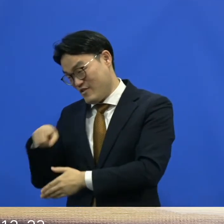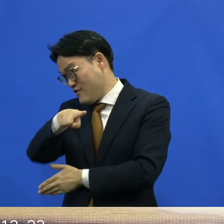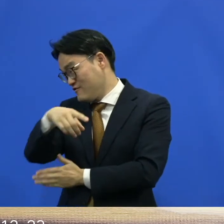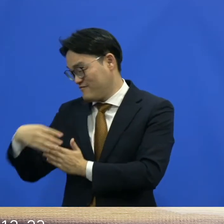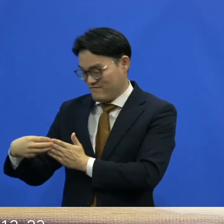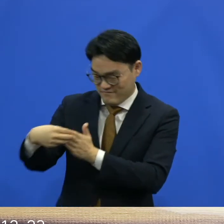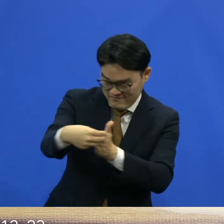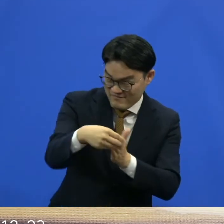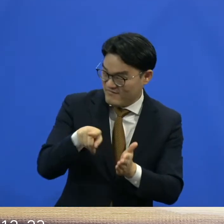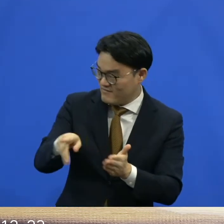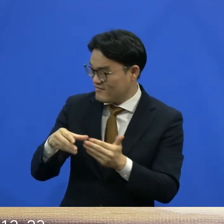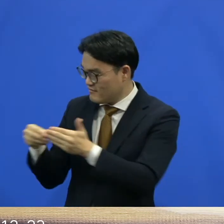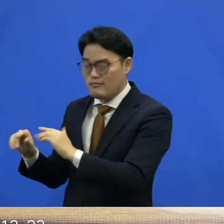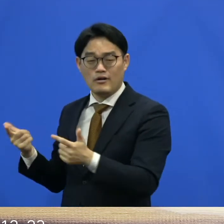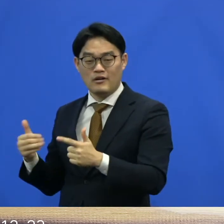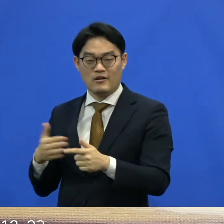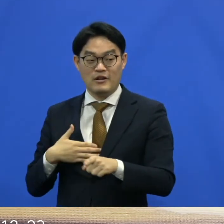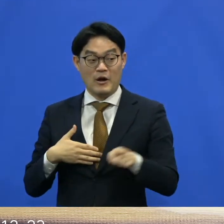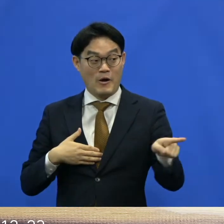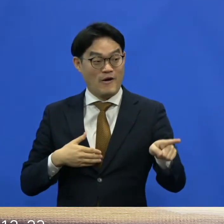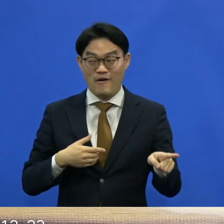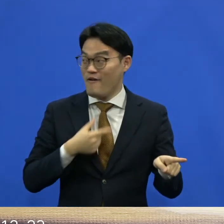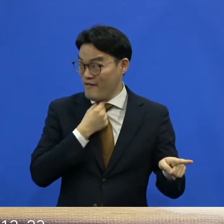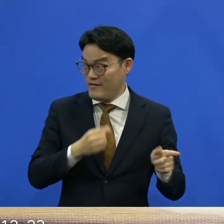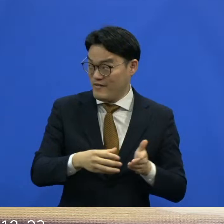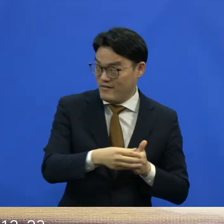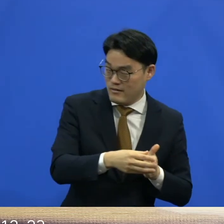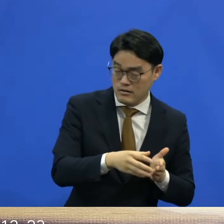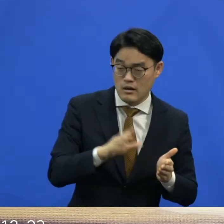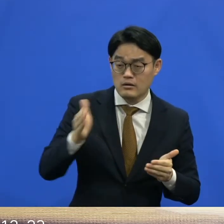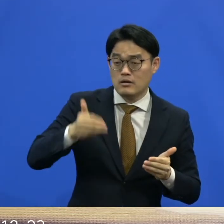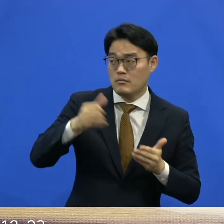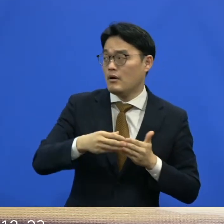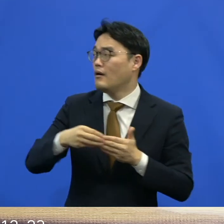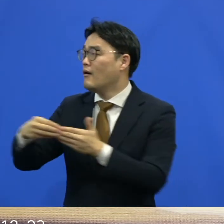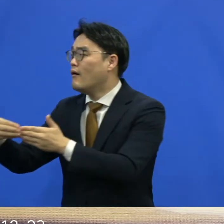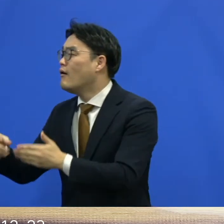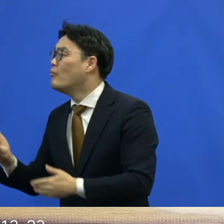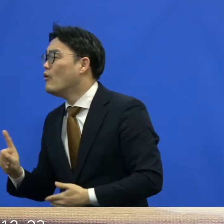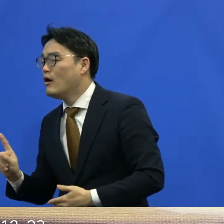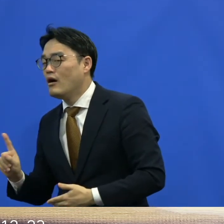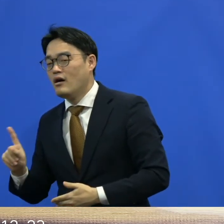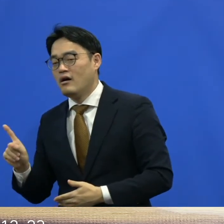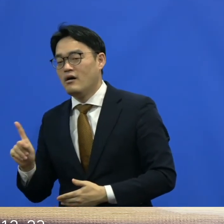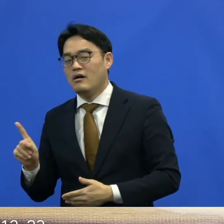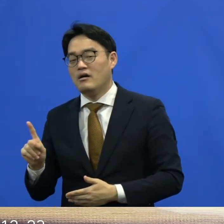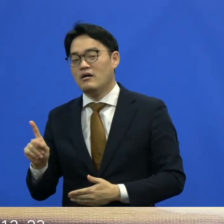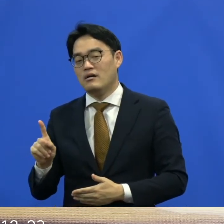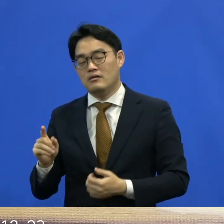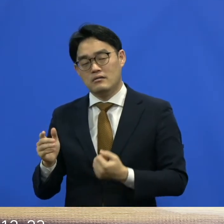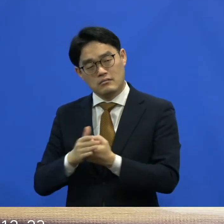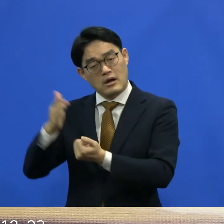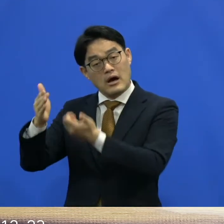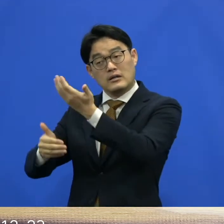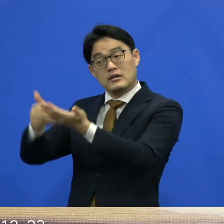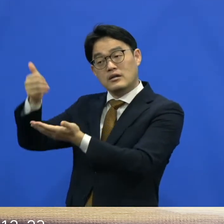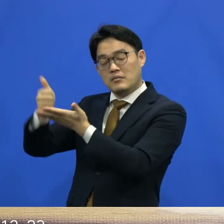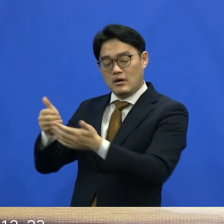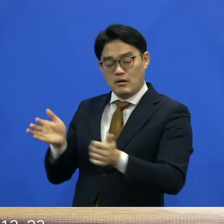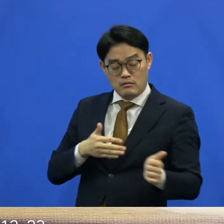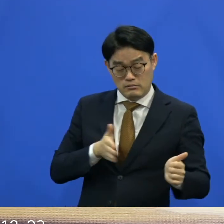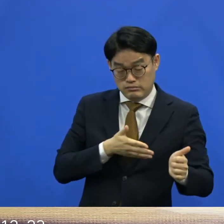아니, 전혀 엉뚱한 방향으로 인도하실 때가 많아요. 그래서 하나님의 섭리는 때로는 우리가